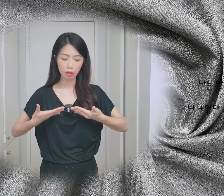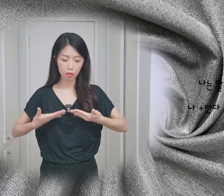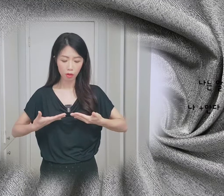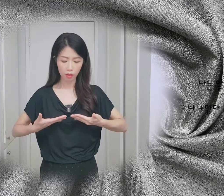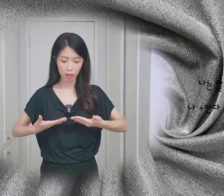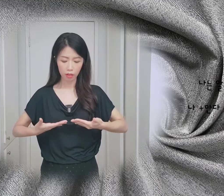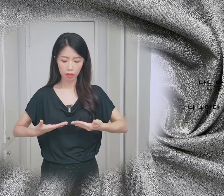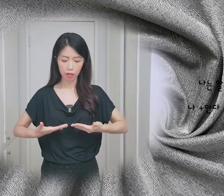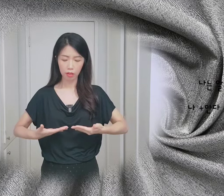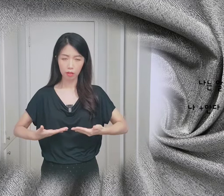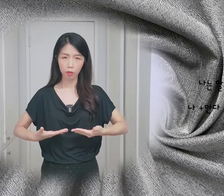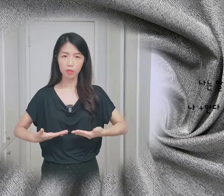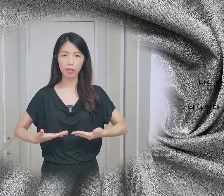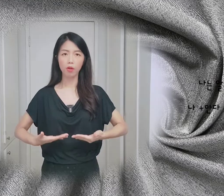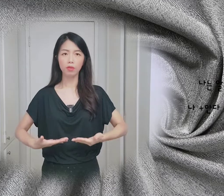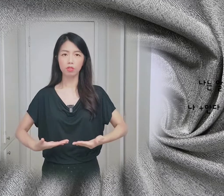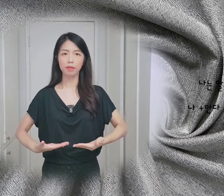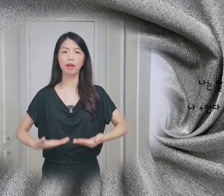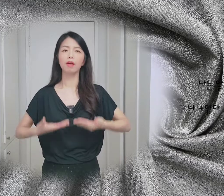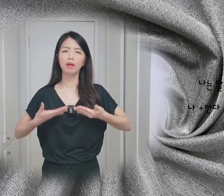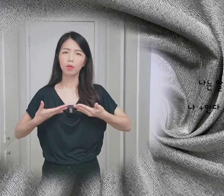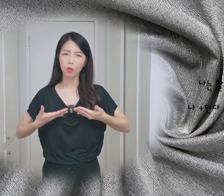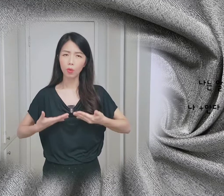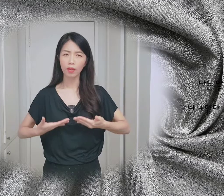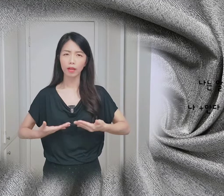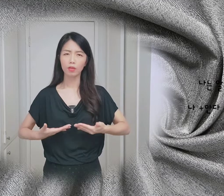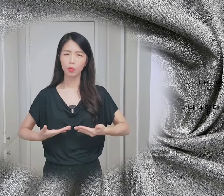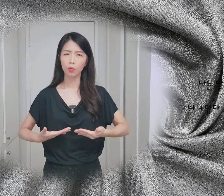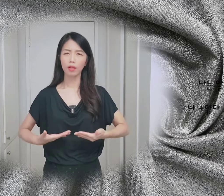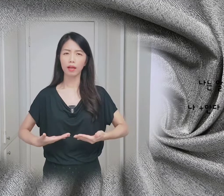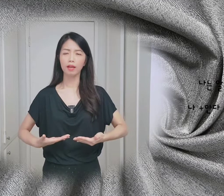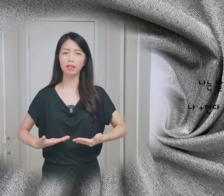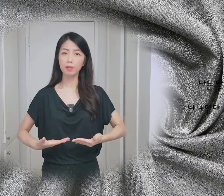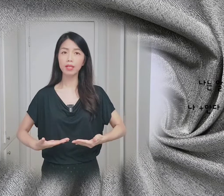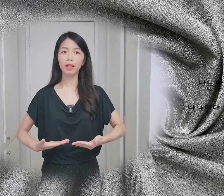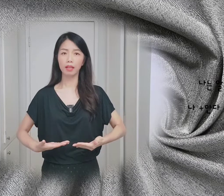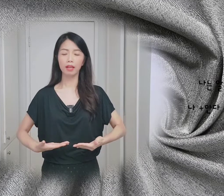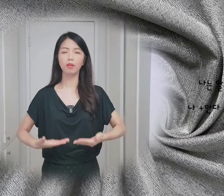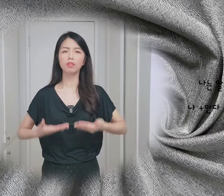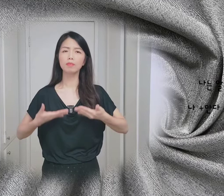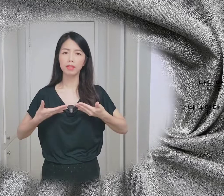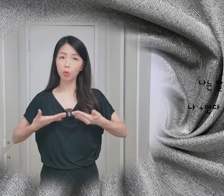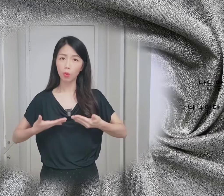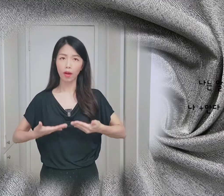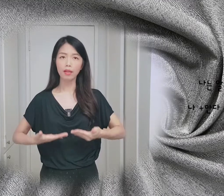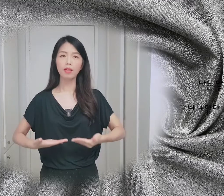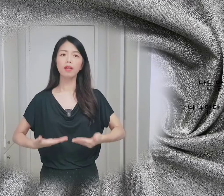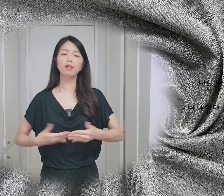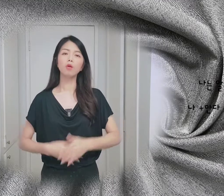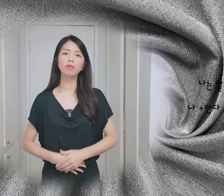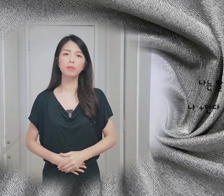그대로 천천히 동시에 내려와 주시면 돼요. 고요하다, 조용하다, 침착하다 이런 뜻입니다.